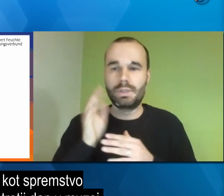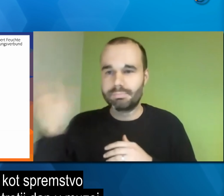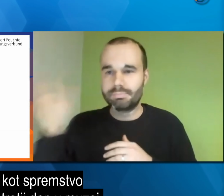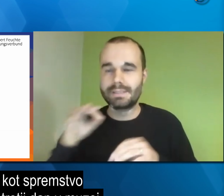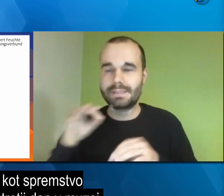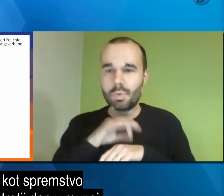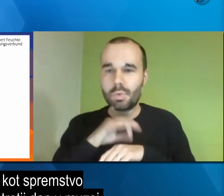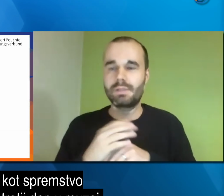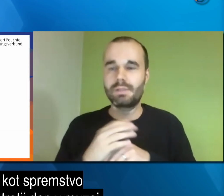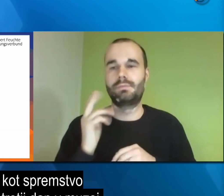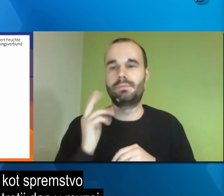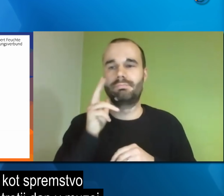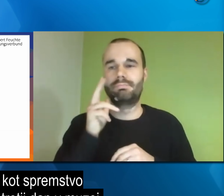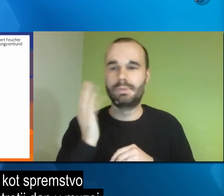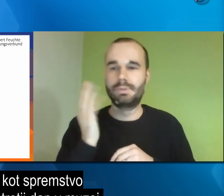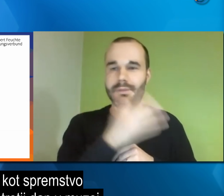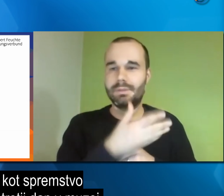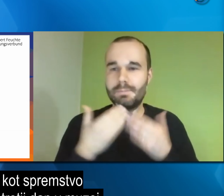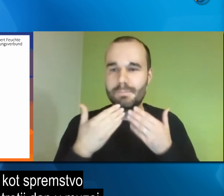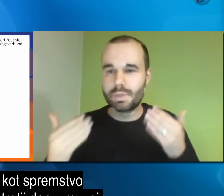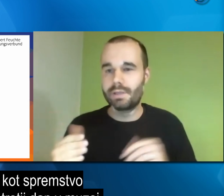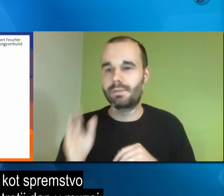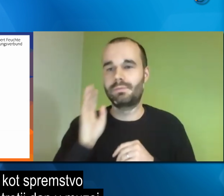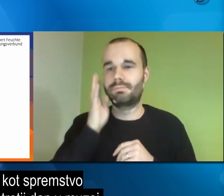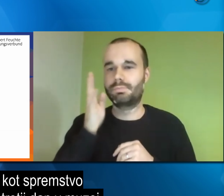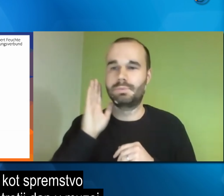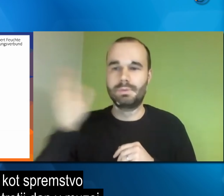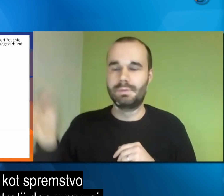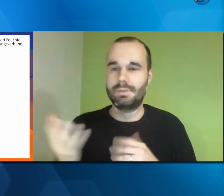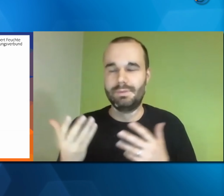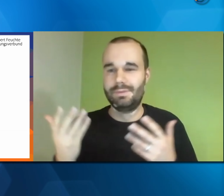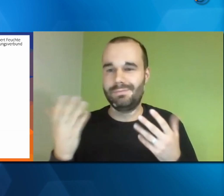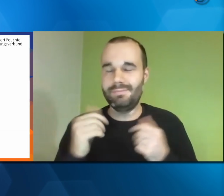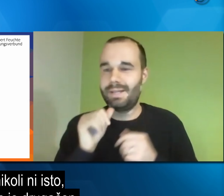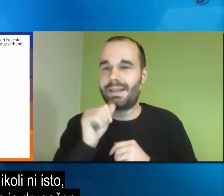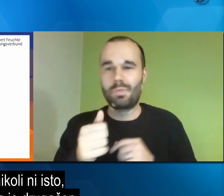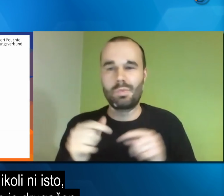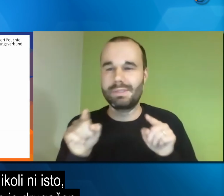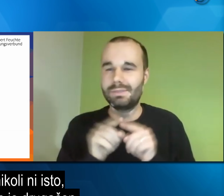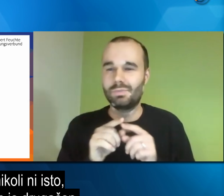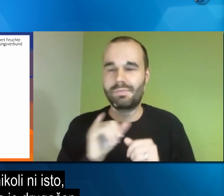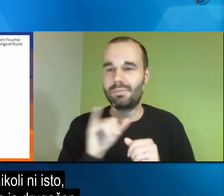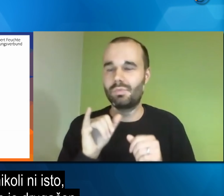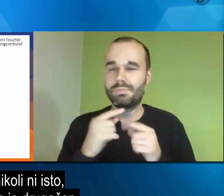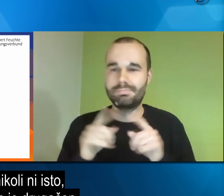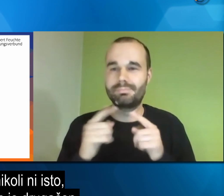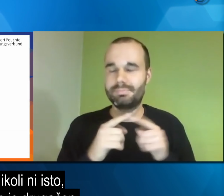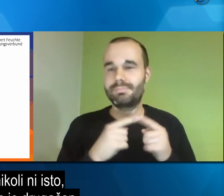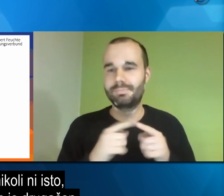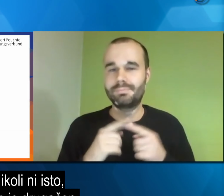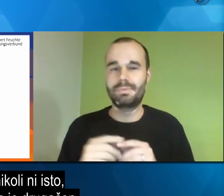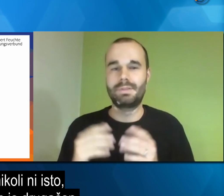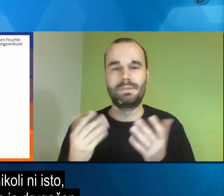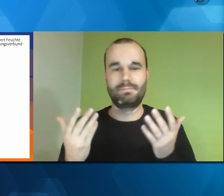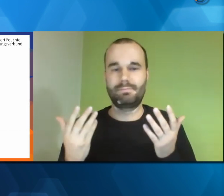jutri greš v spremstvu k zdravniku, tretji dan v muzej in tako naprej. Res nikoli ni isto, vsak dan